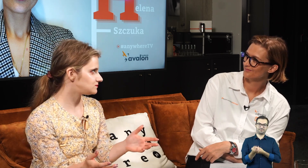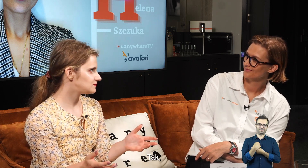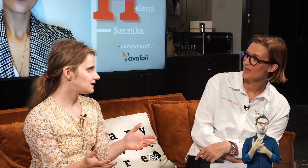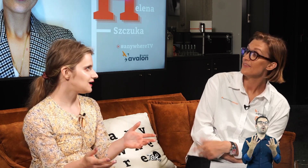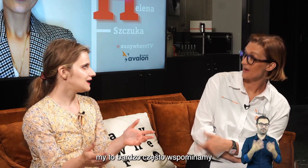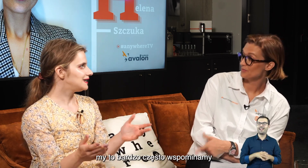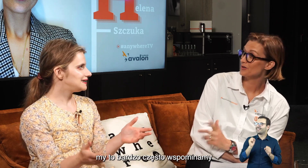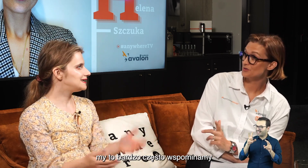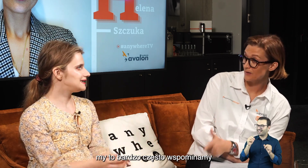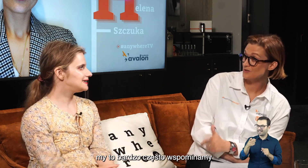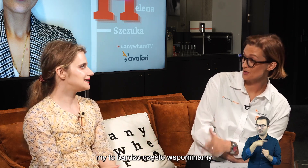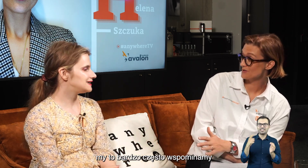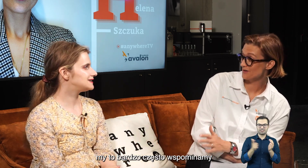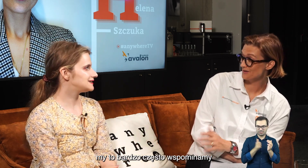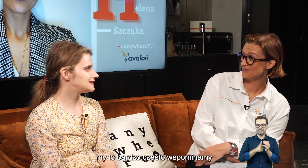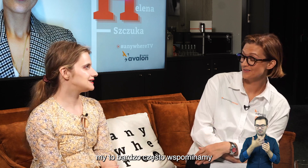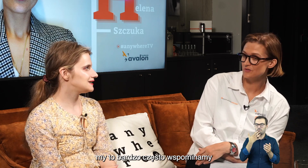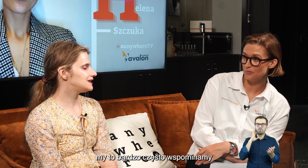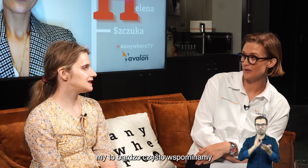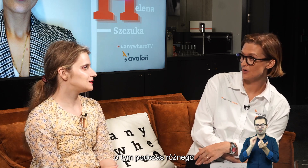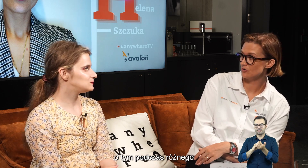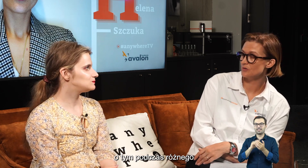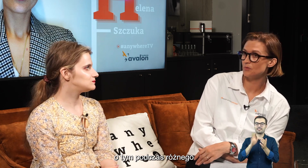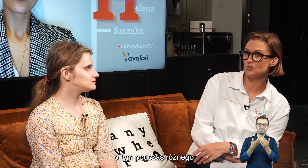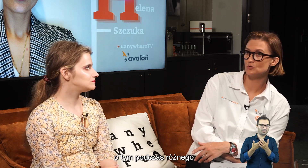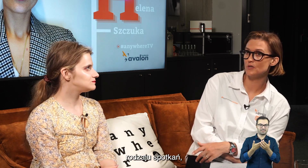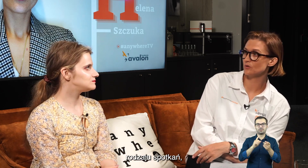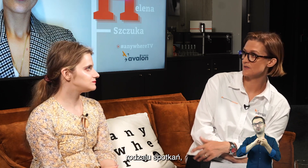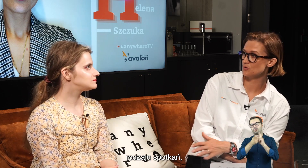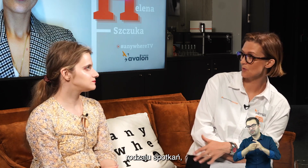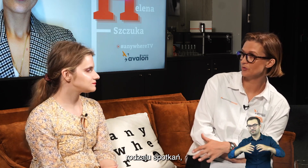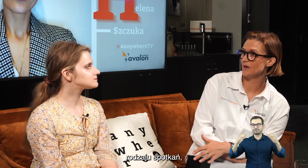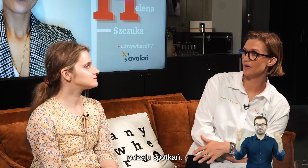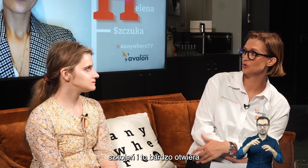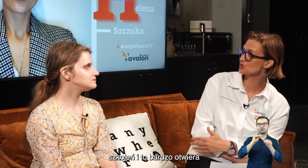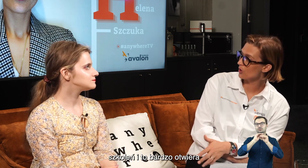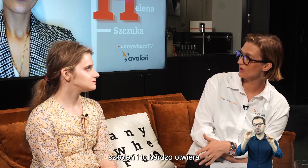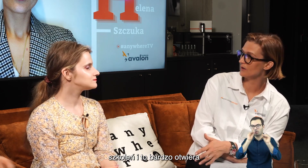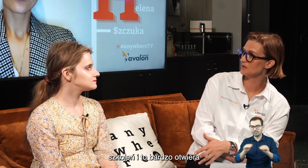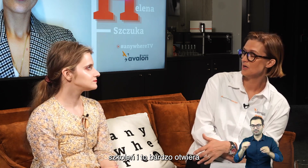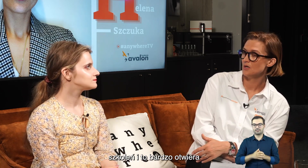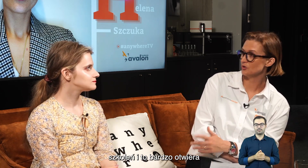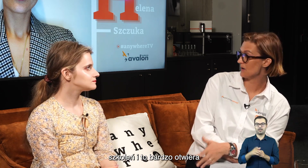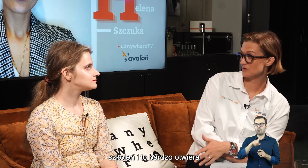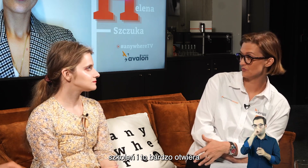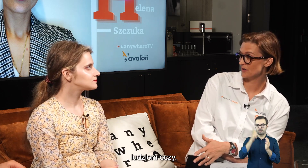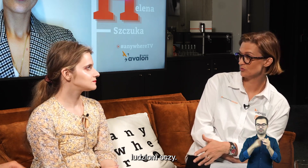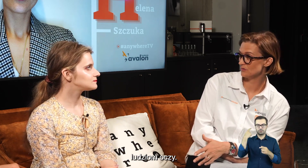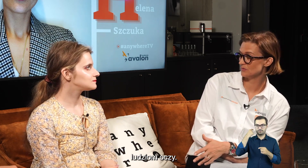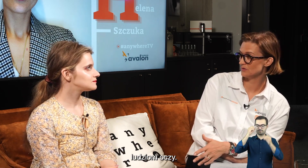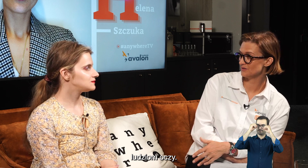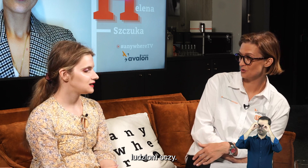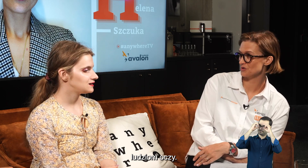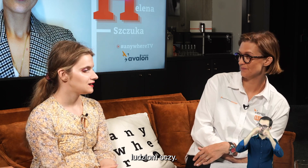dołączyć. Tak, my to bardzo często wspominamy o tym podczas różnego rodzaju spotkań, szkoleń i to bardzo otwiera